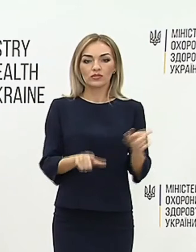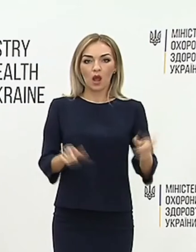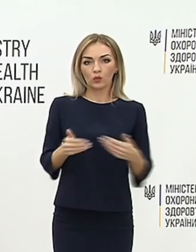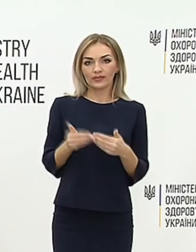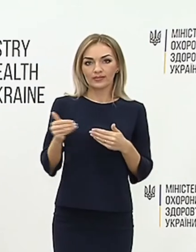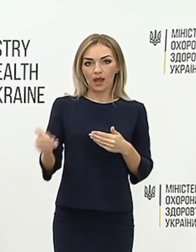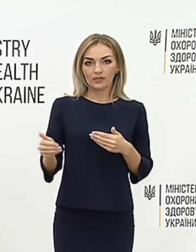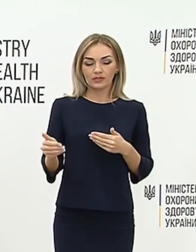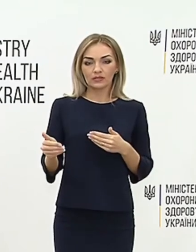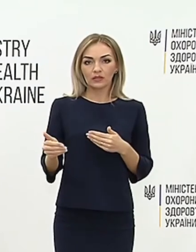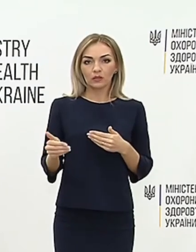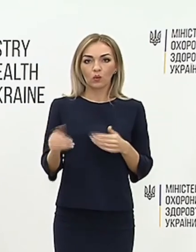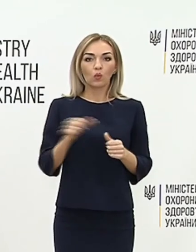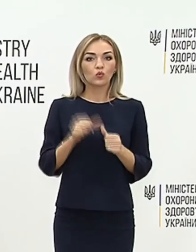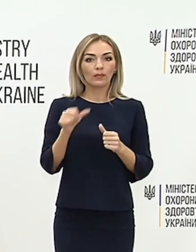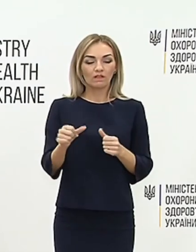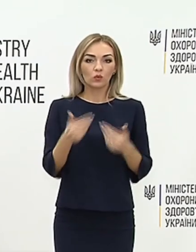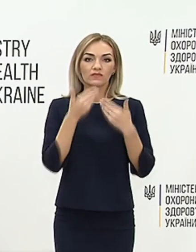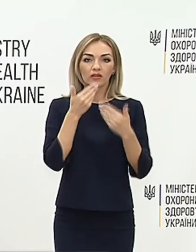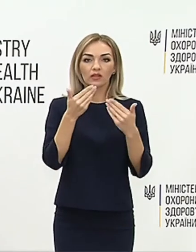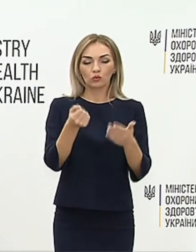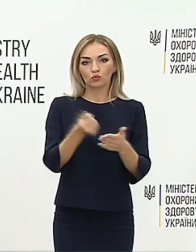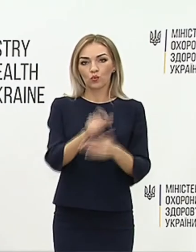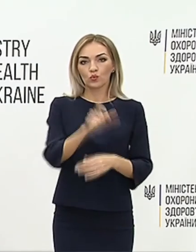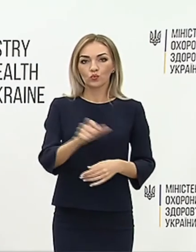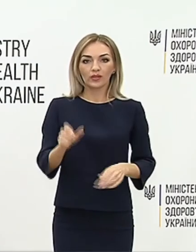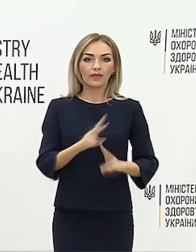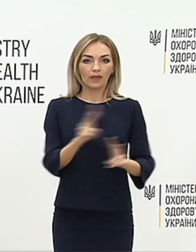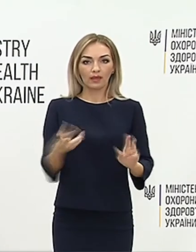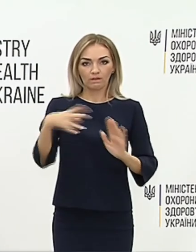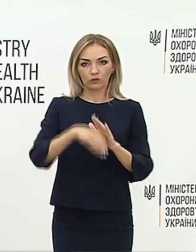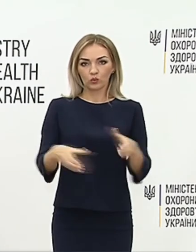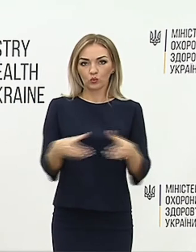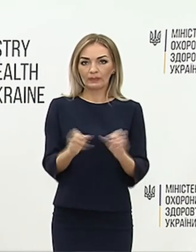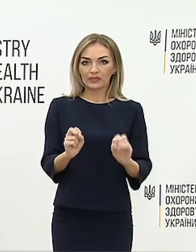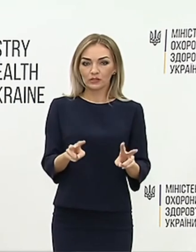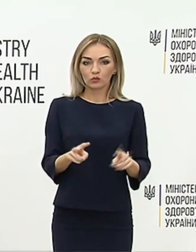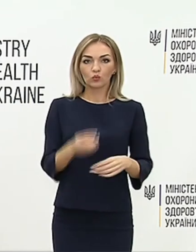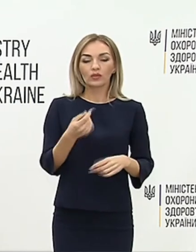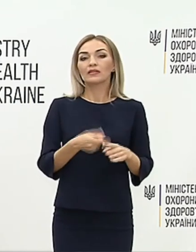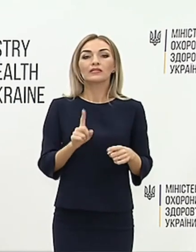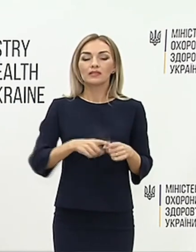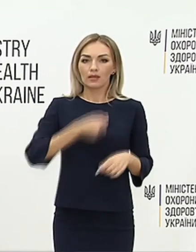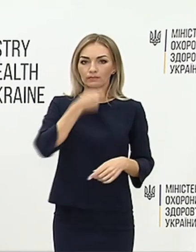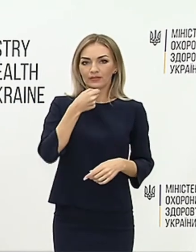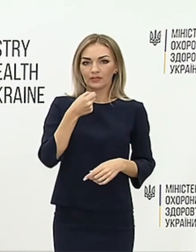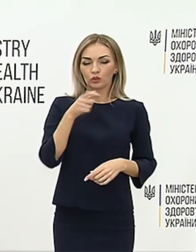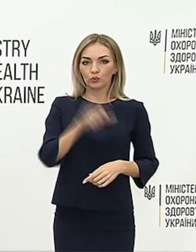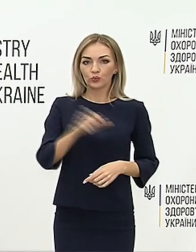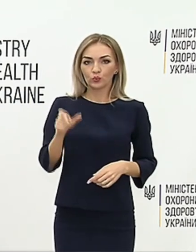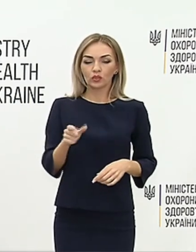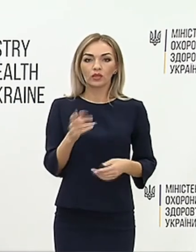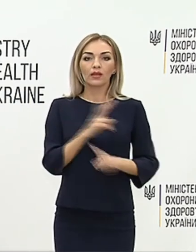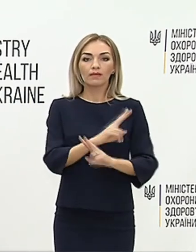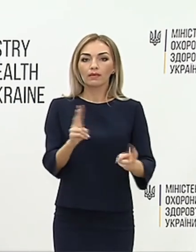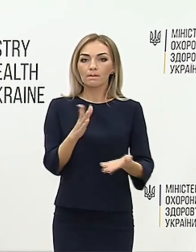Особливо звертаюсь до людей, які віднесені до групи ризику. Це літні люди, це люди, які мають хронічне захворювання